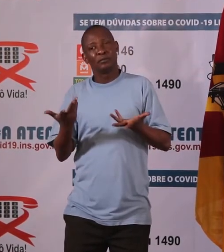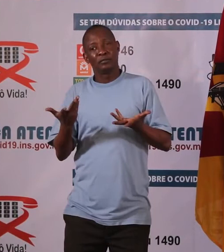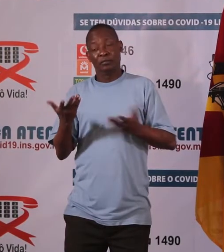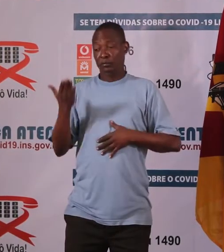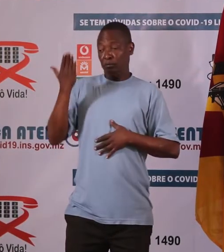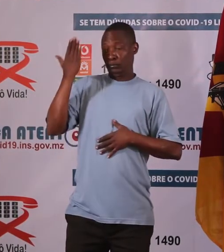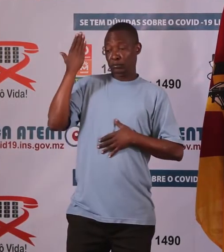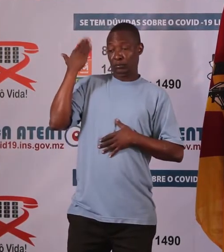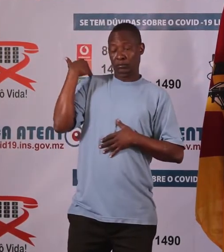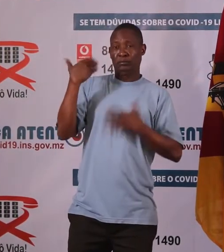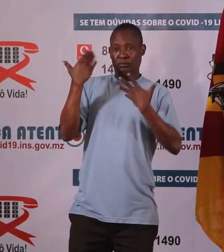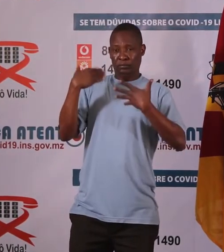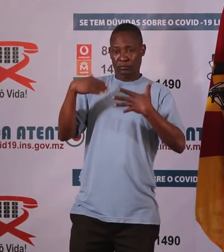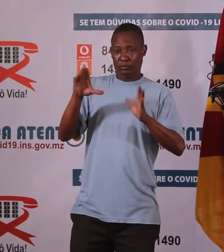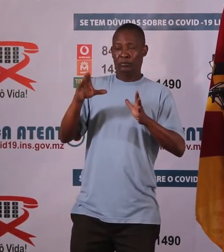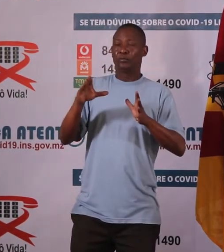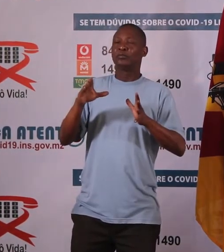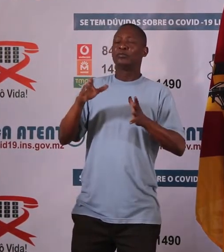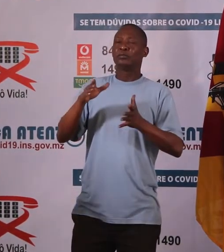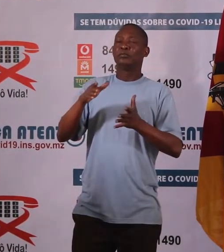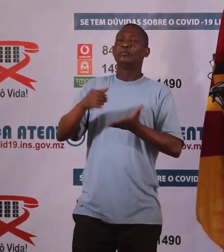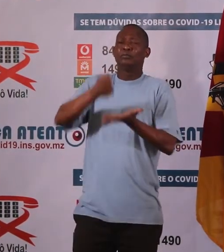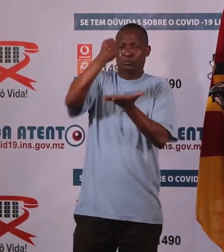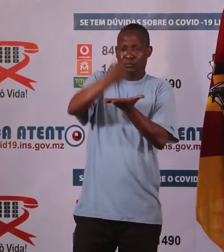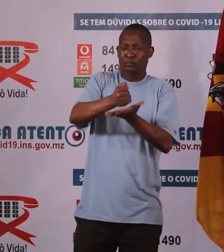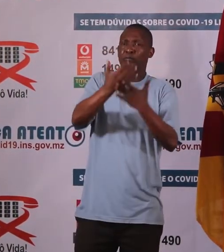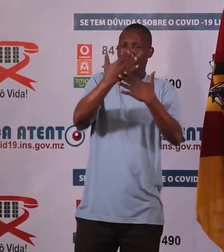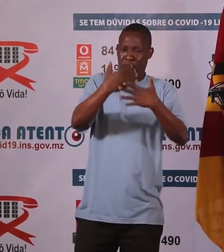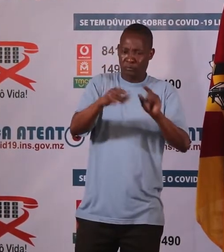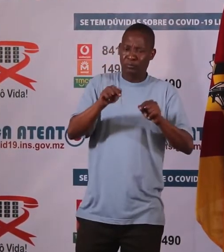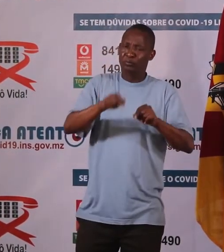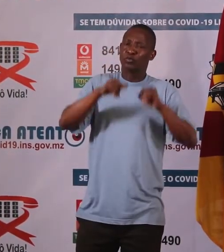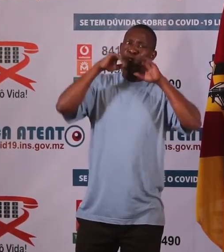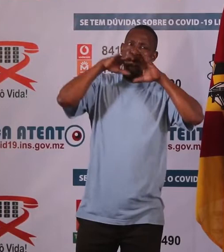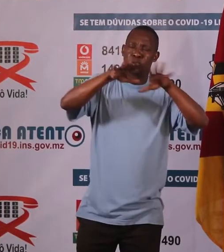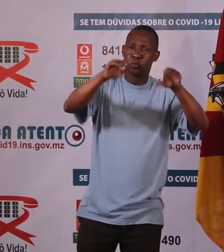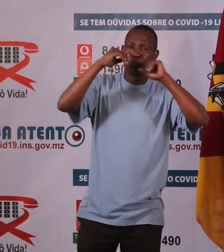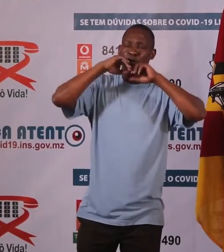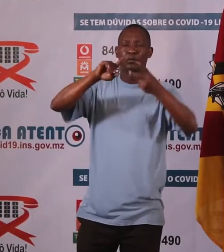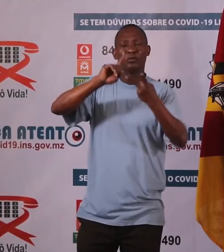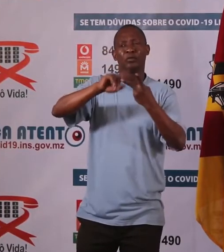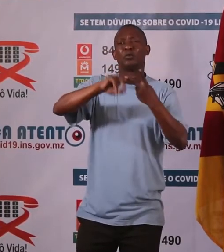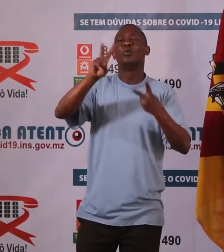emanadas através desta plataforma e de outras plataformas,